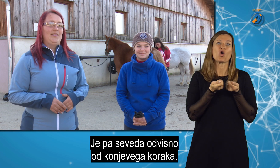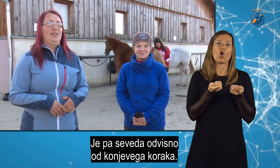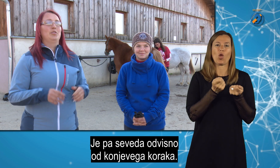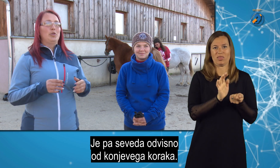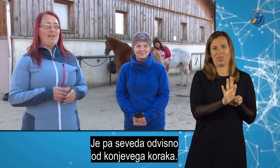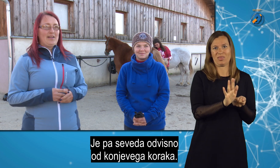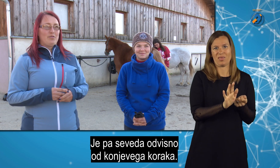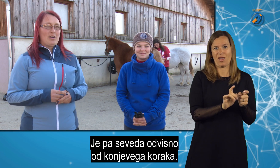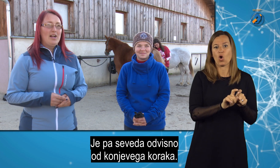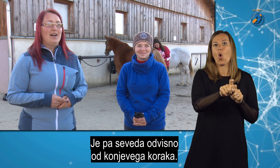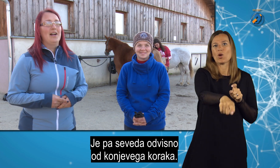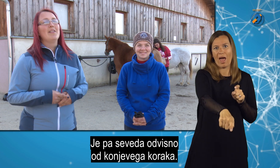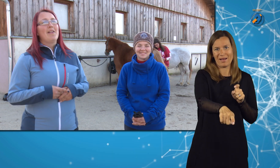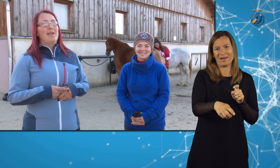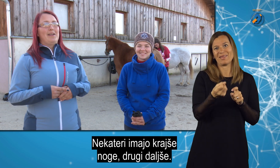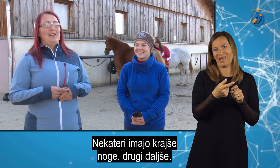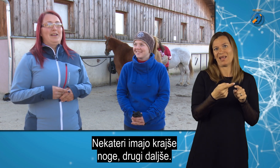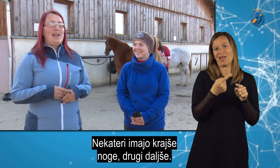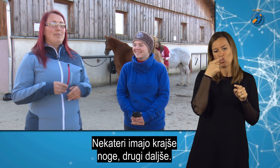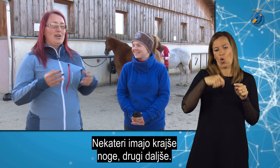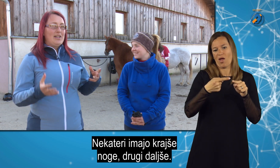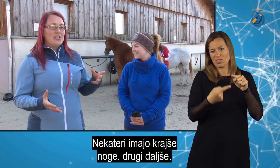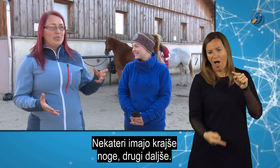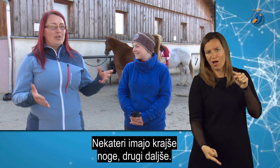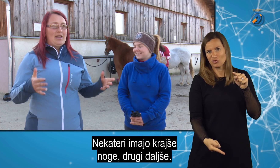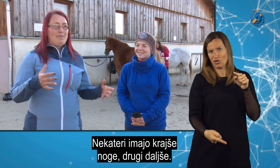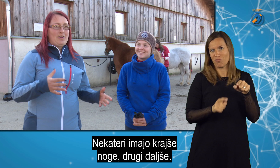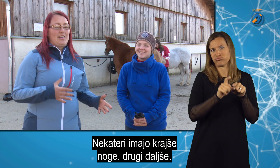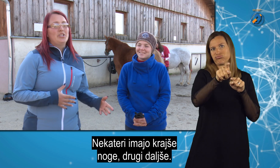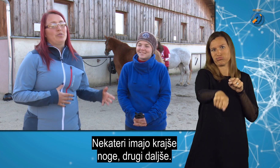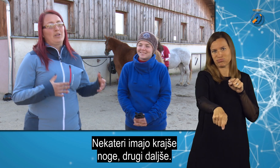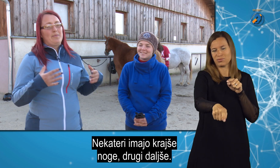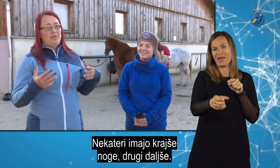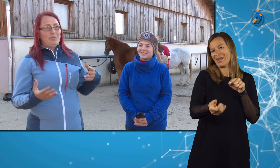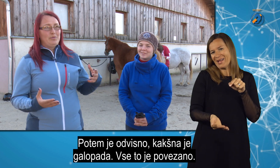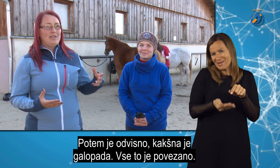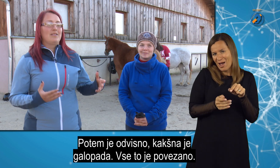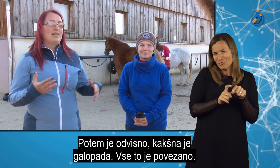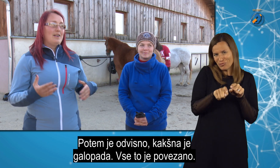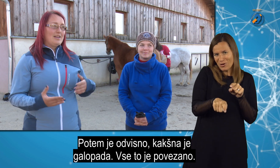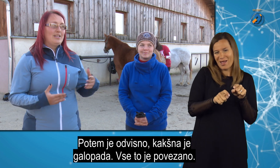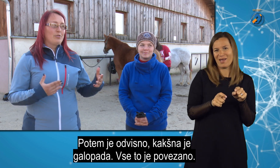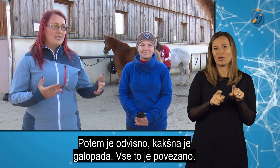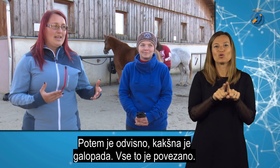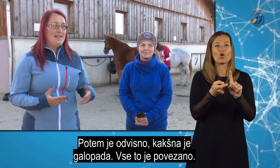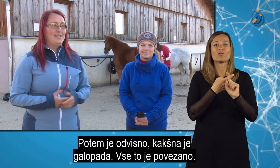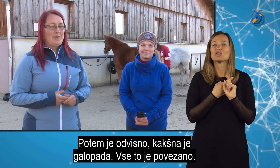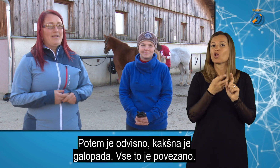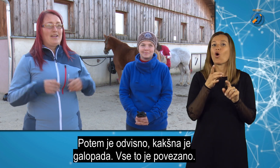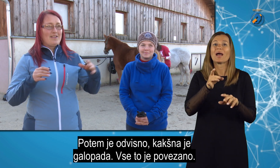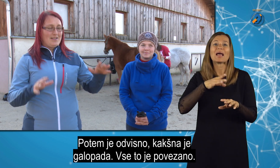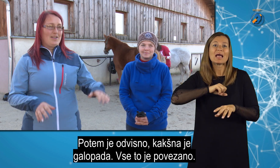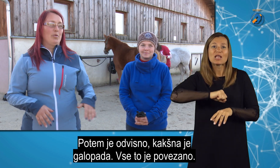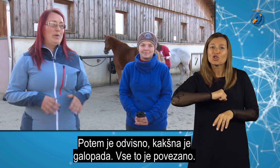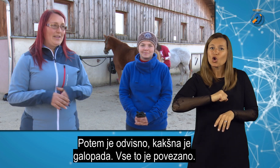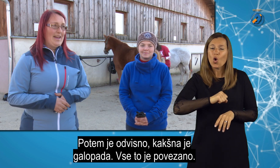tudi seveda od konjevega koraka. Eni imajo daljše noge, eni imajo krajše noge, potem tudi kakšna hitrost je, se